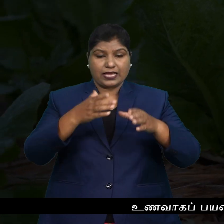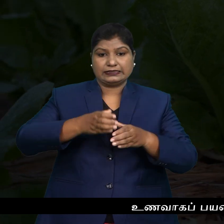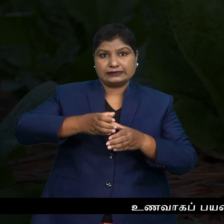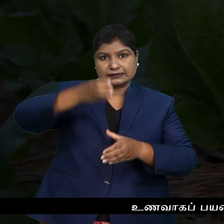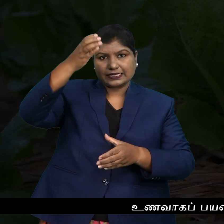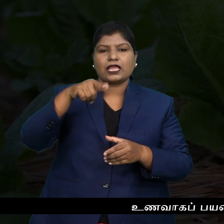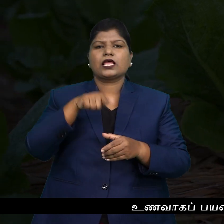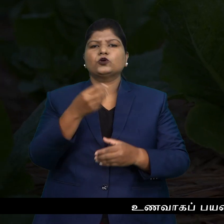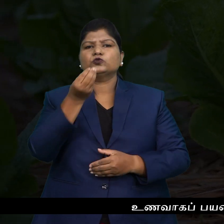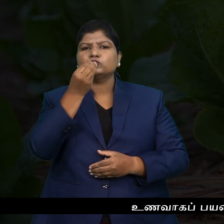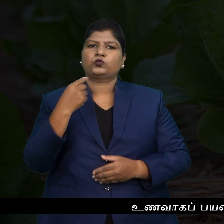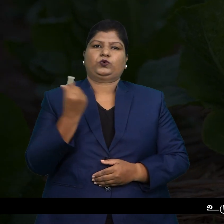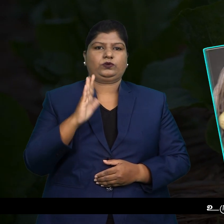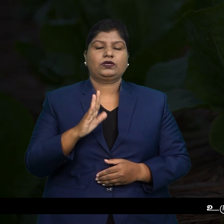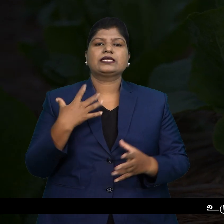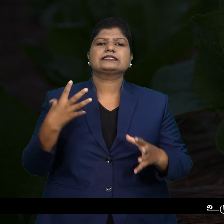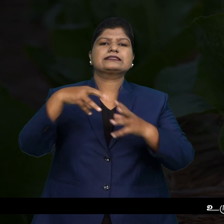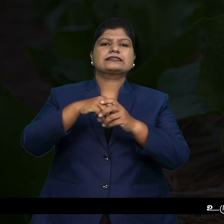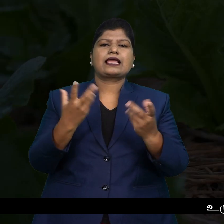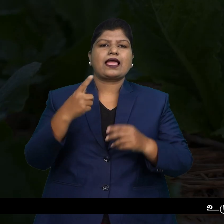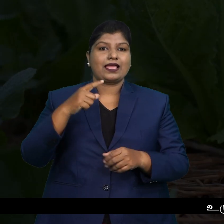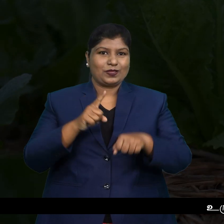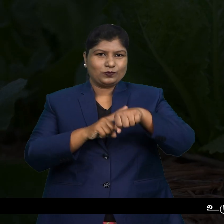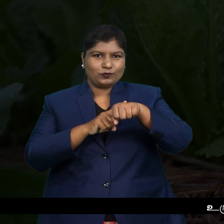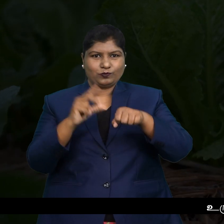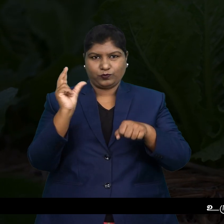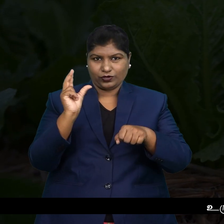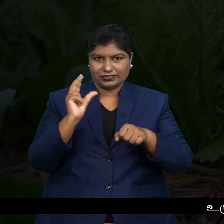உணவாக பயன்படுத்தப்படும் தண்டுகளில் உருளைக்கிழங்கு,